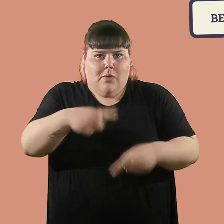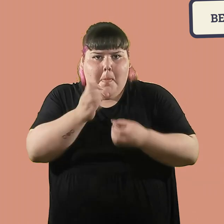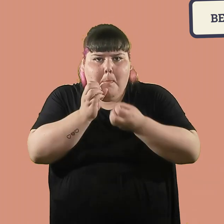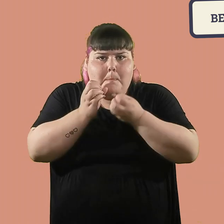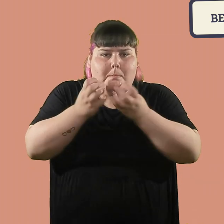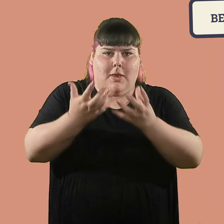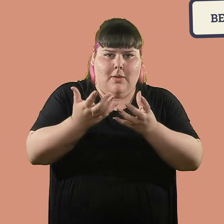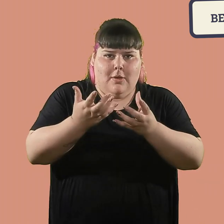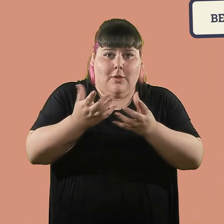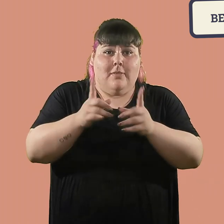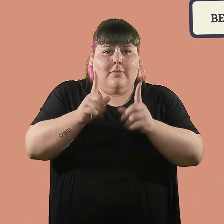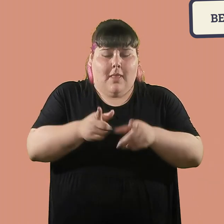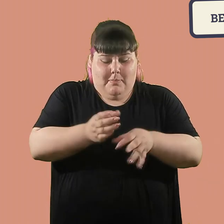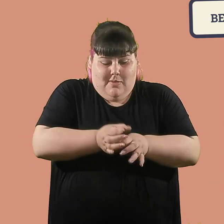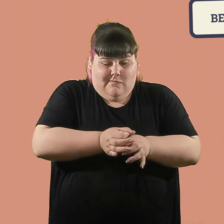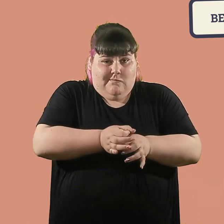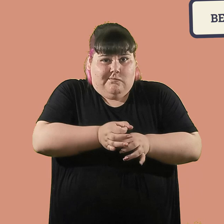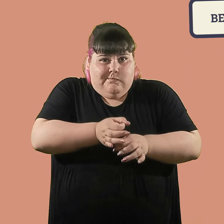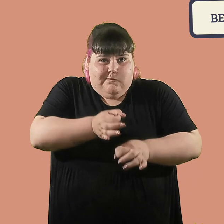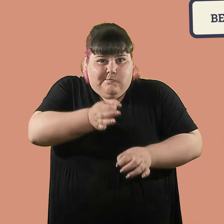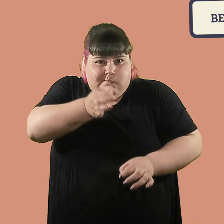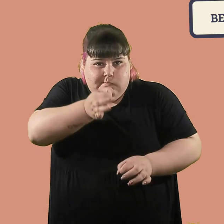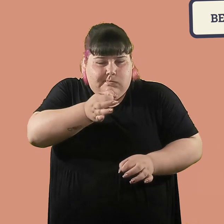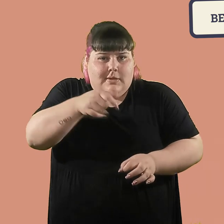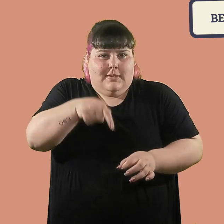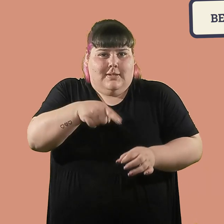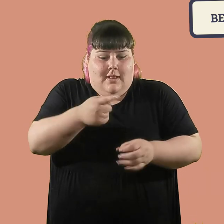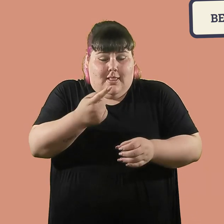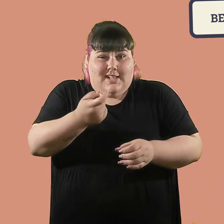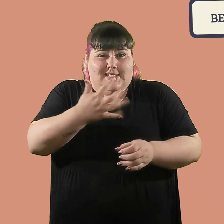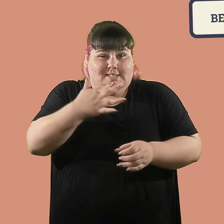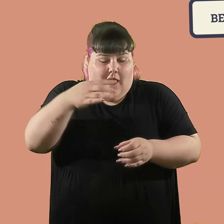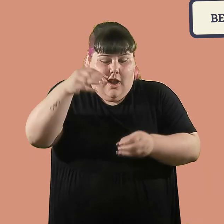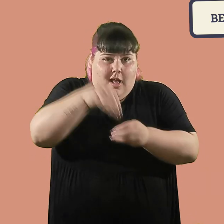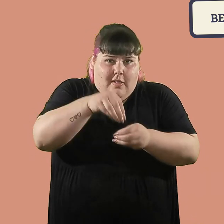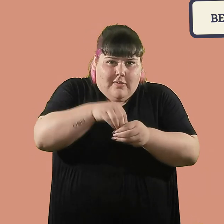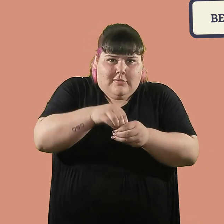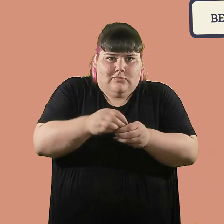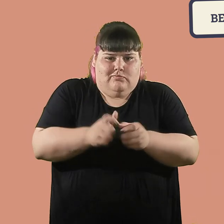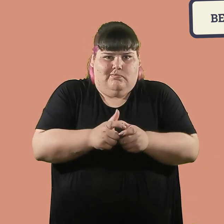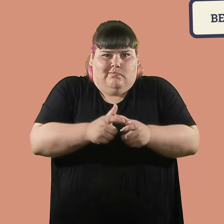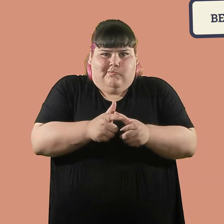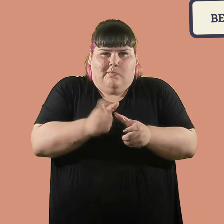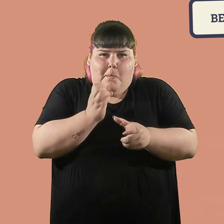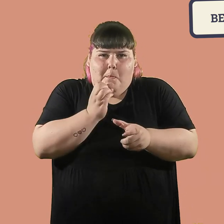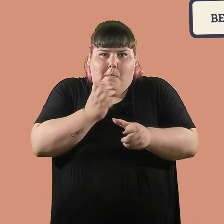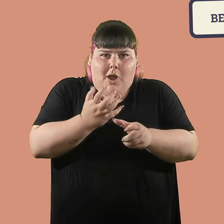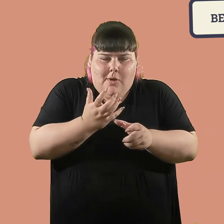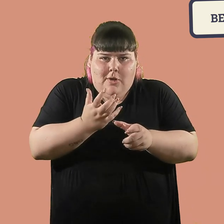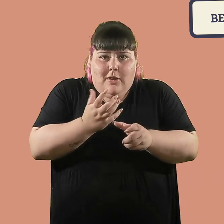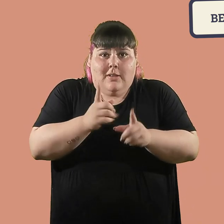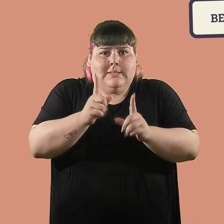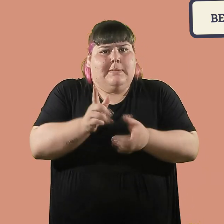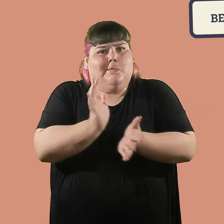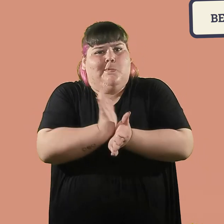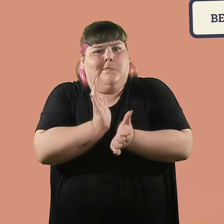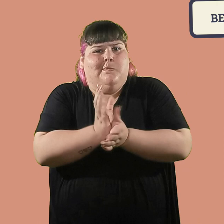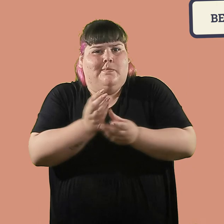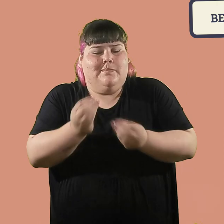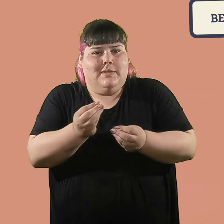sanguíneo, lo que favorece el revestimiento de los vasos sanguíneos. Esto implica un menor